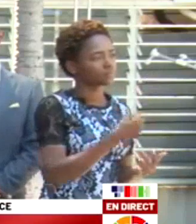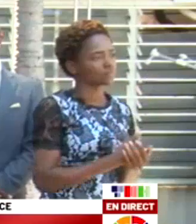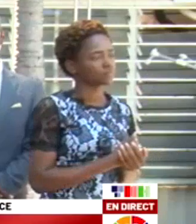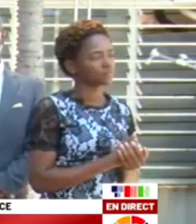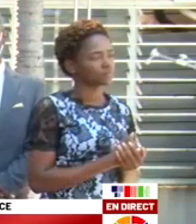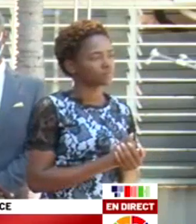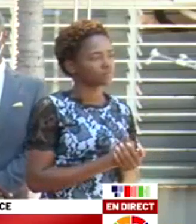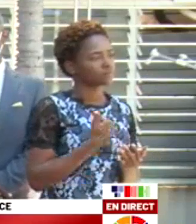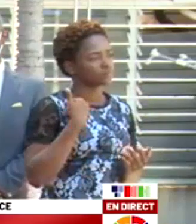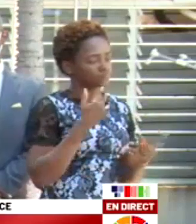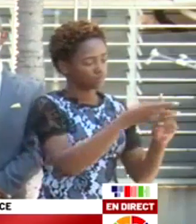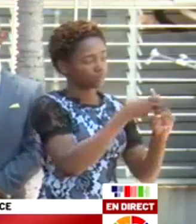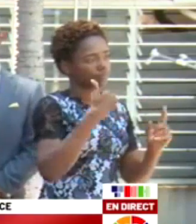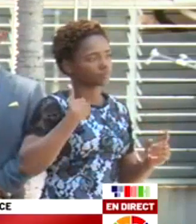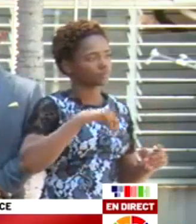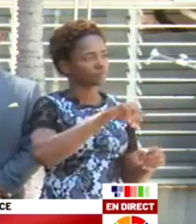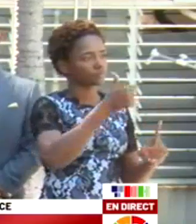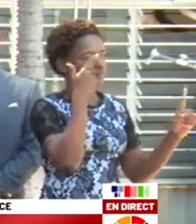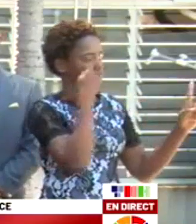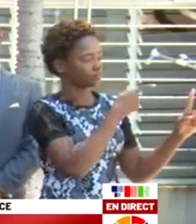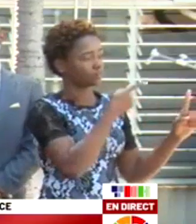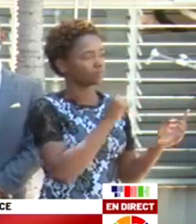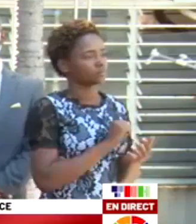pas l'autre objectif